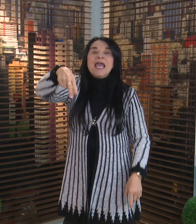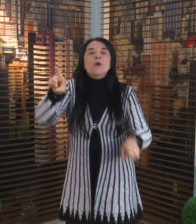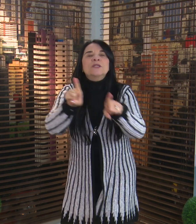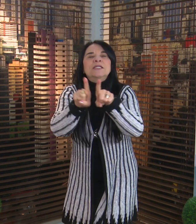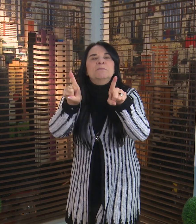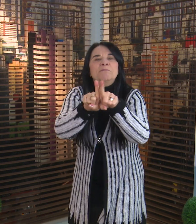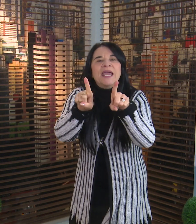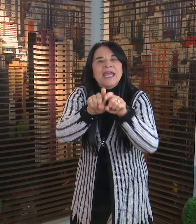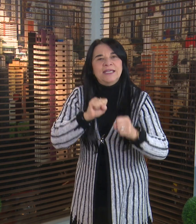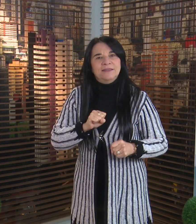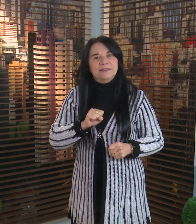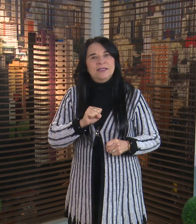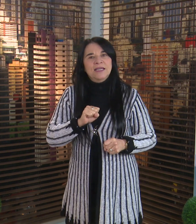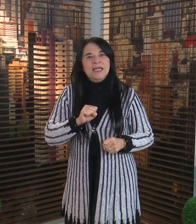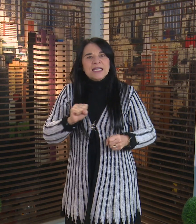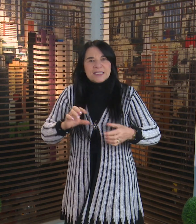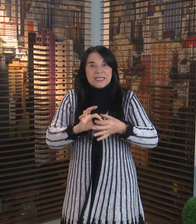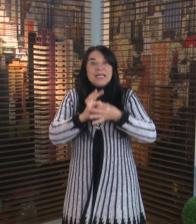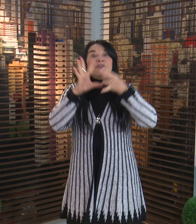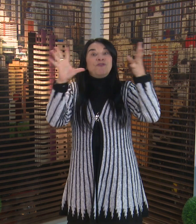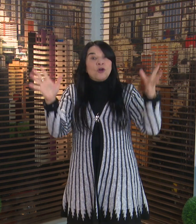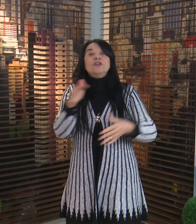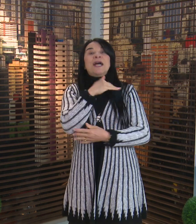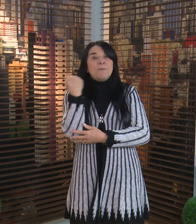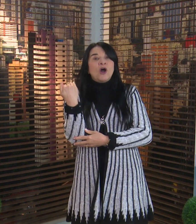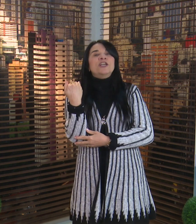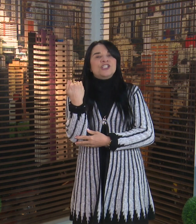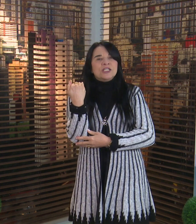Daniel também se livrou da morte